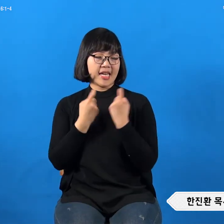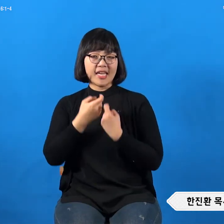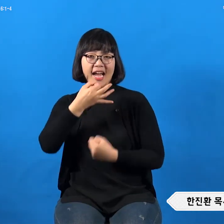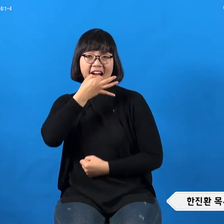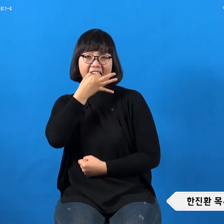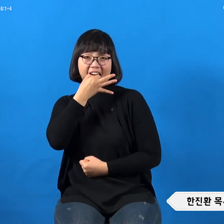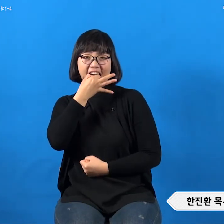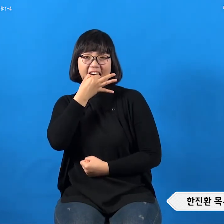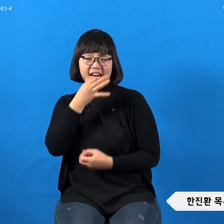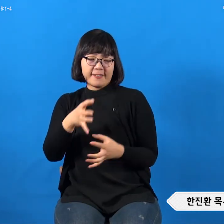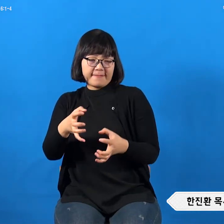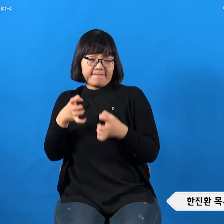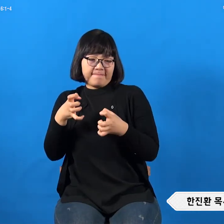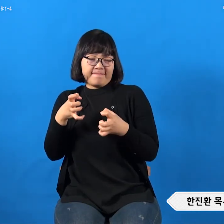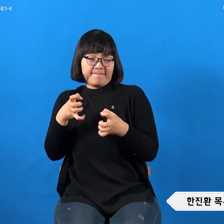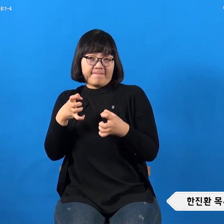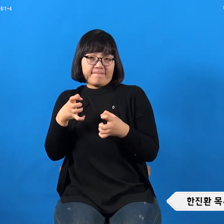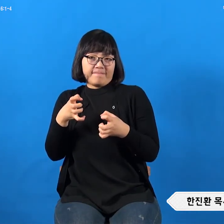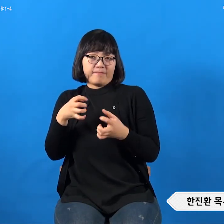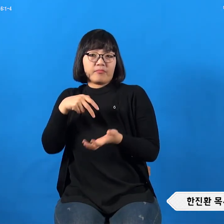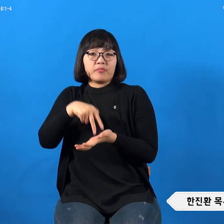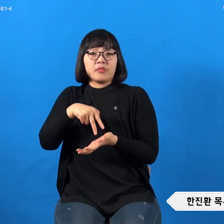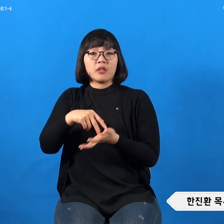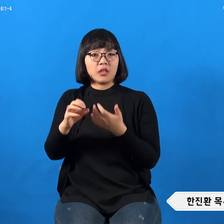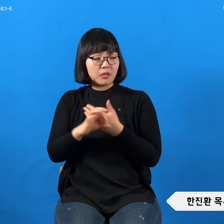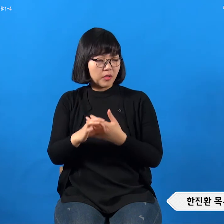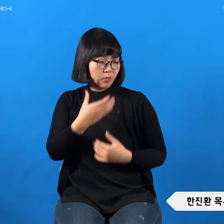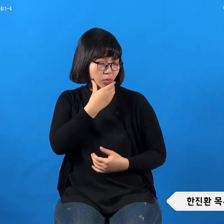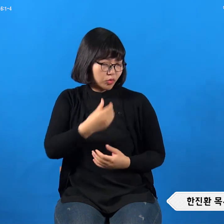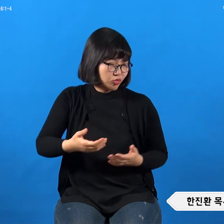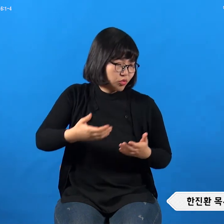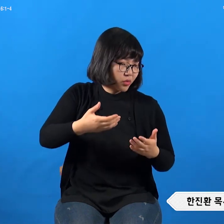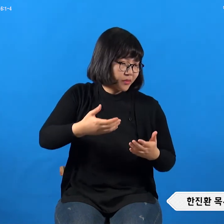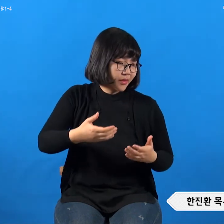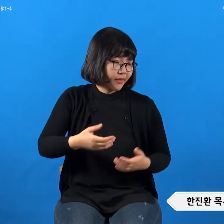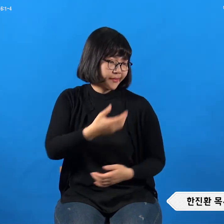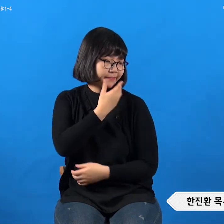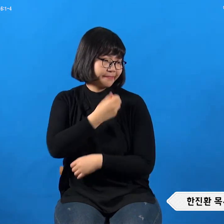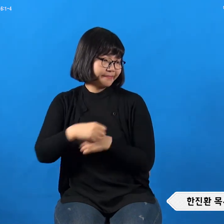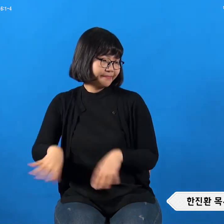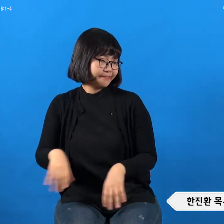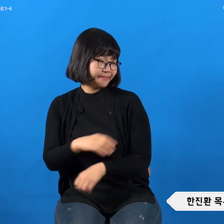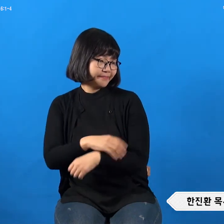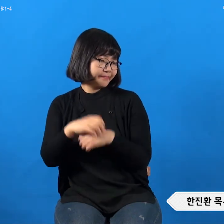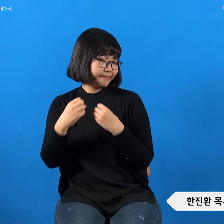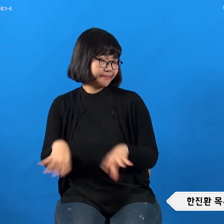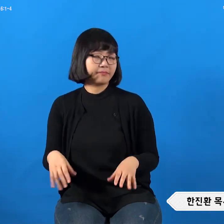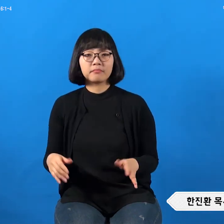사는 그밖에 모르는 사람이라면 무슨 복을 주실 마음이 생기겠습니까?